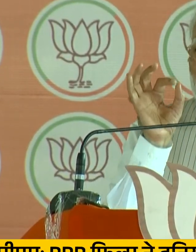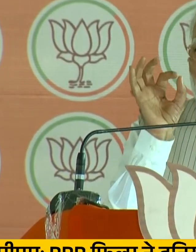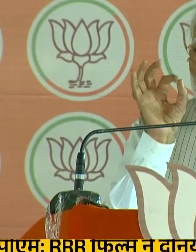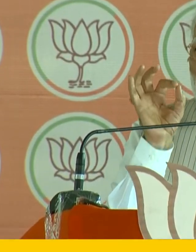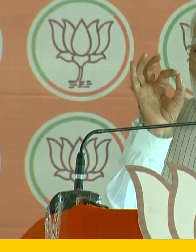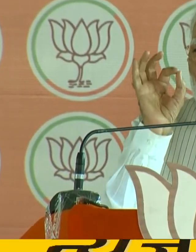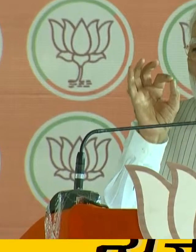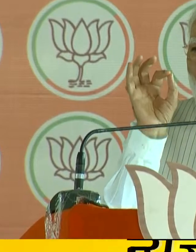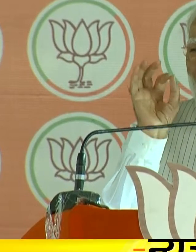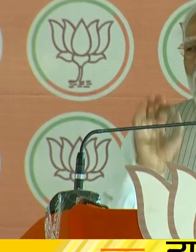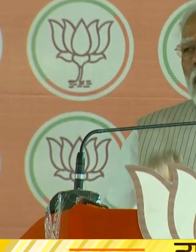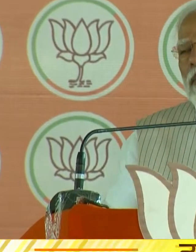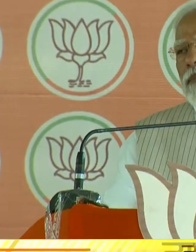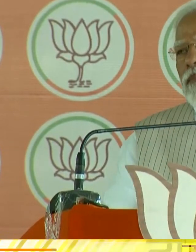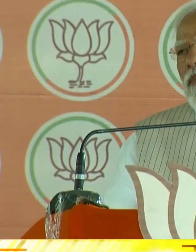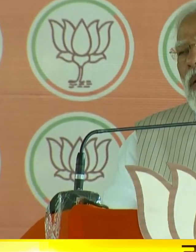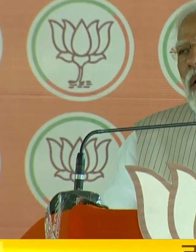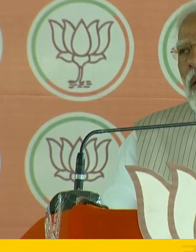किसान कल्याण को